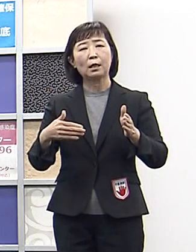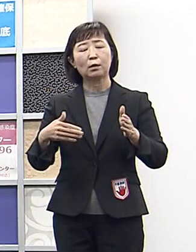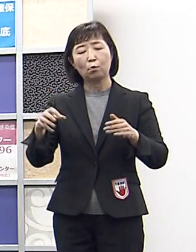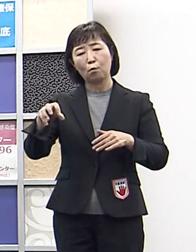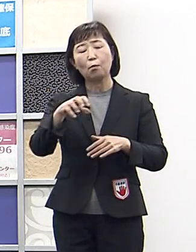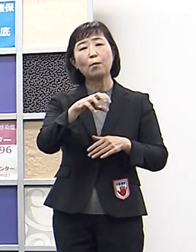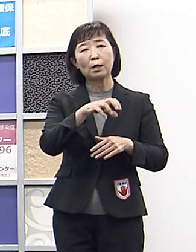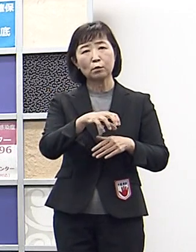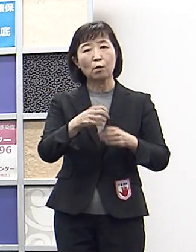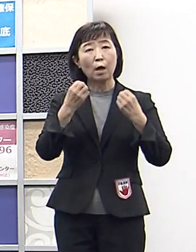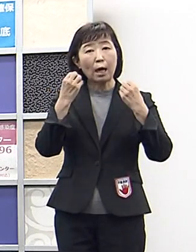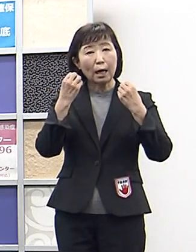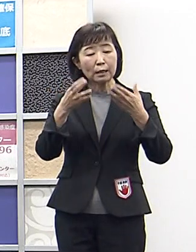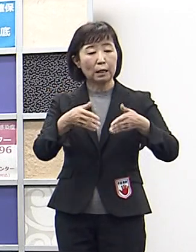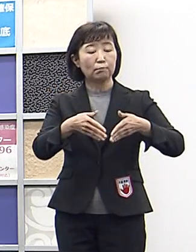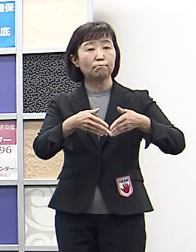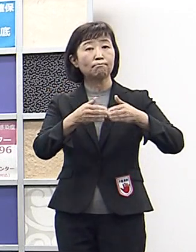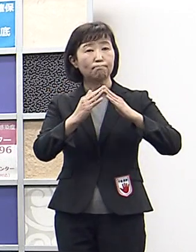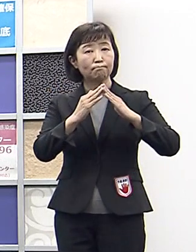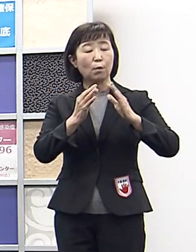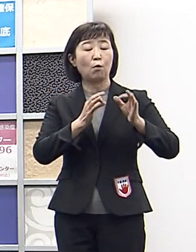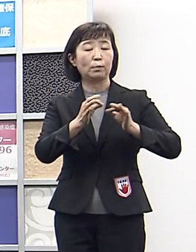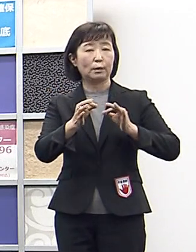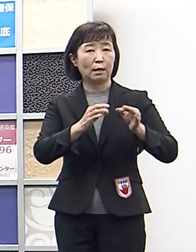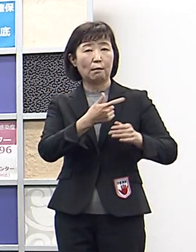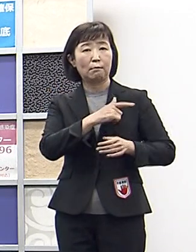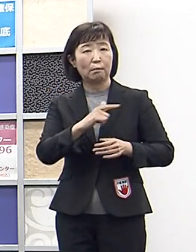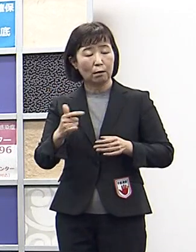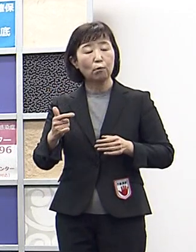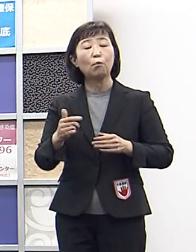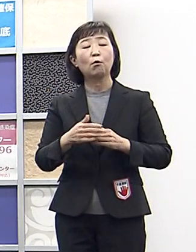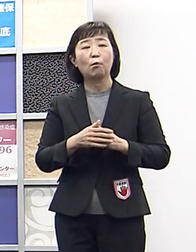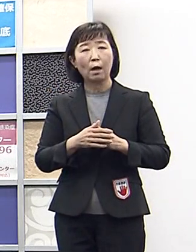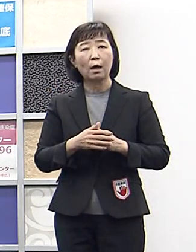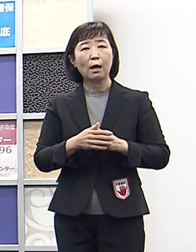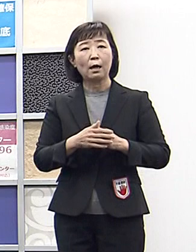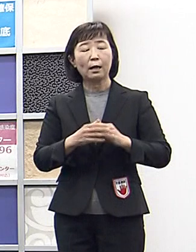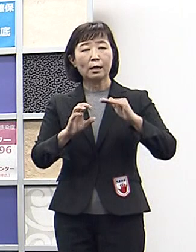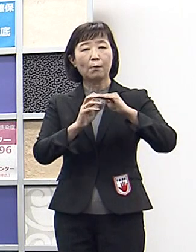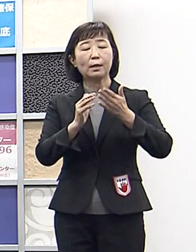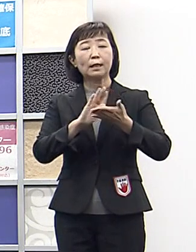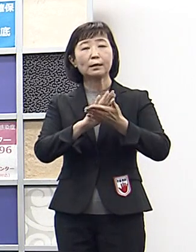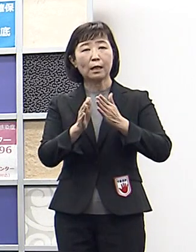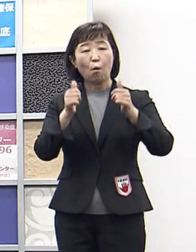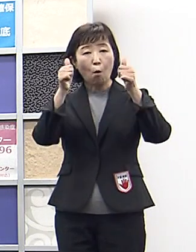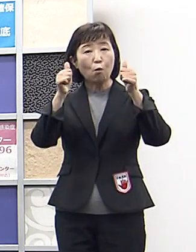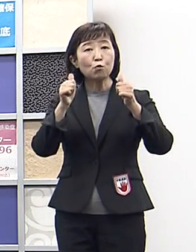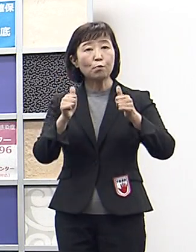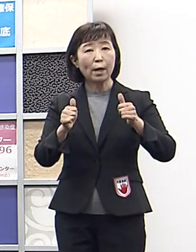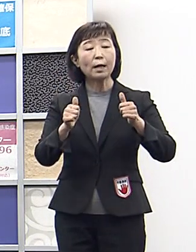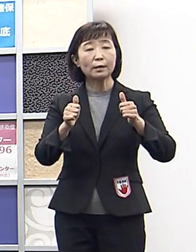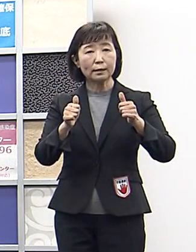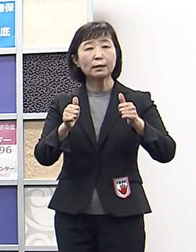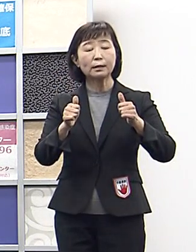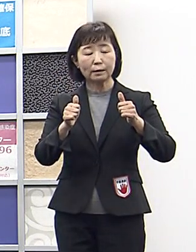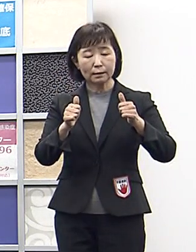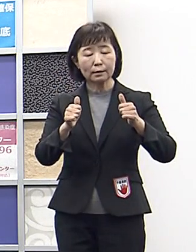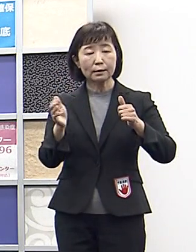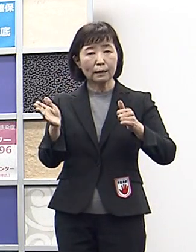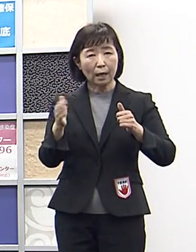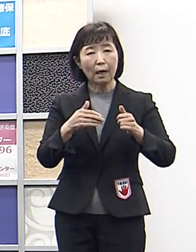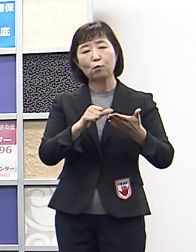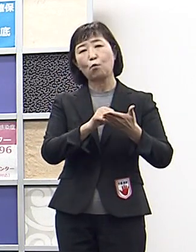開業する飲食業者や宿泊業者の皆様にも県ホームページから登録手続きをお願いするものでござい